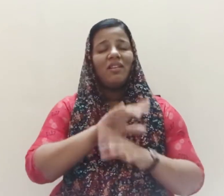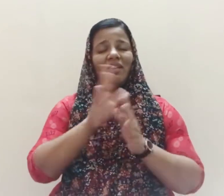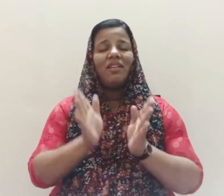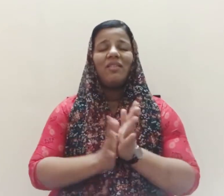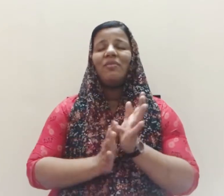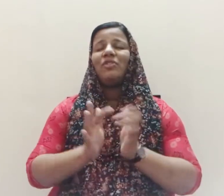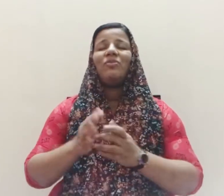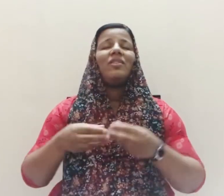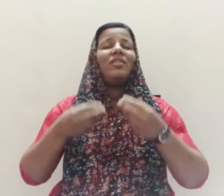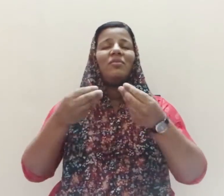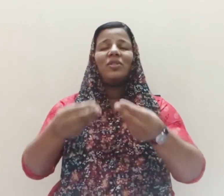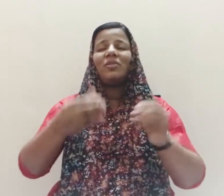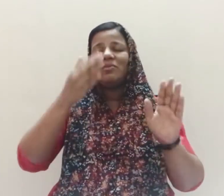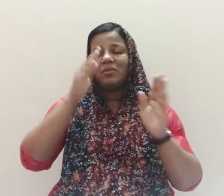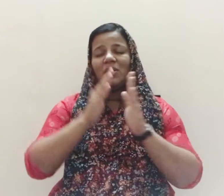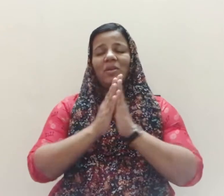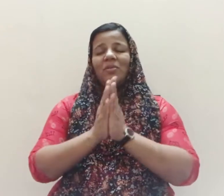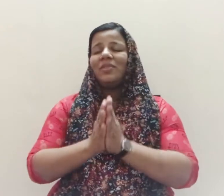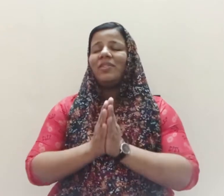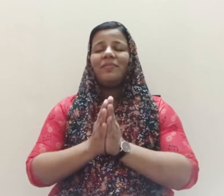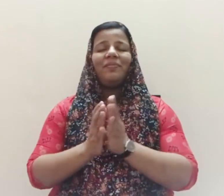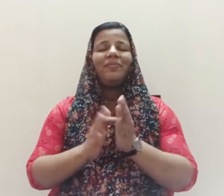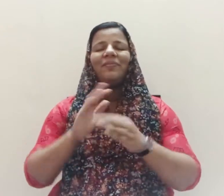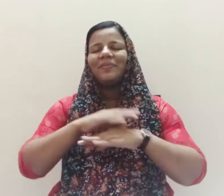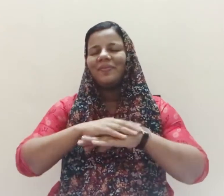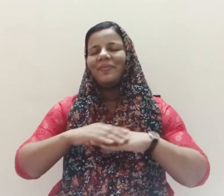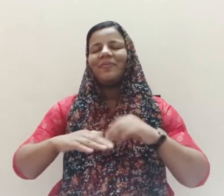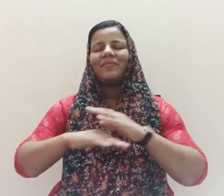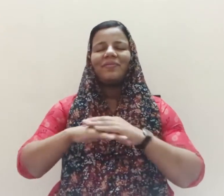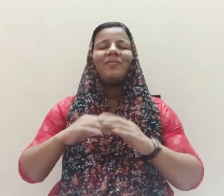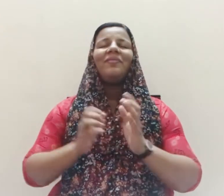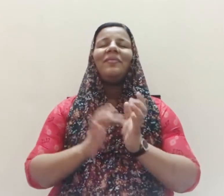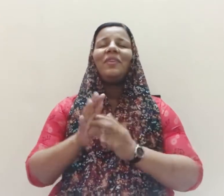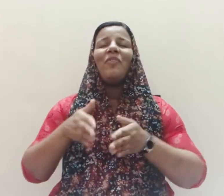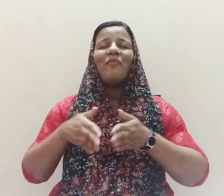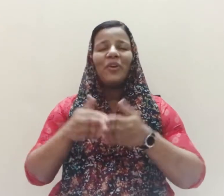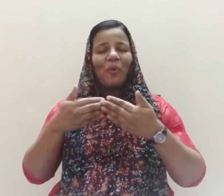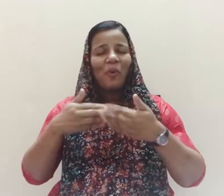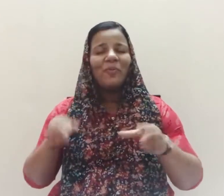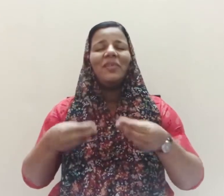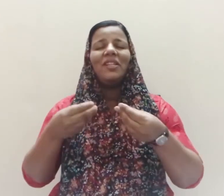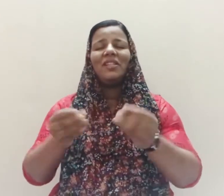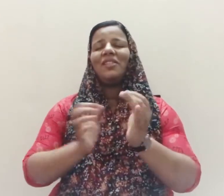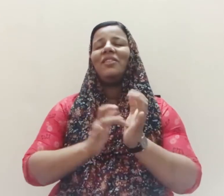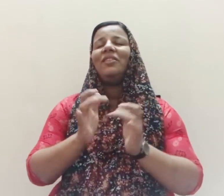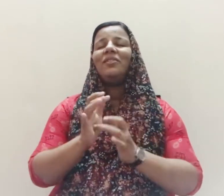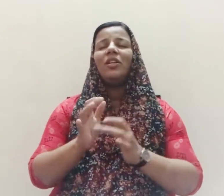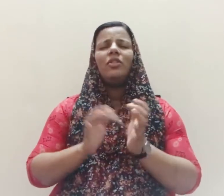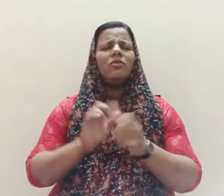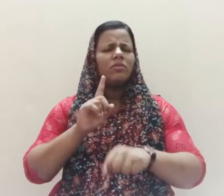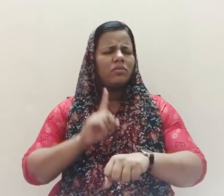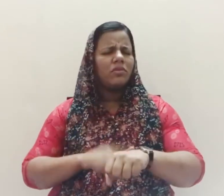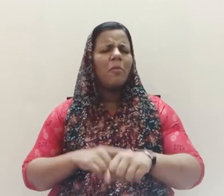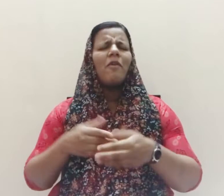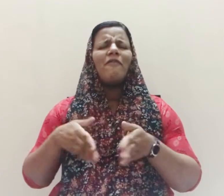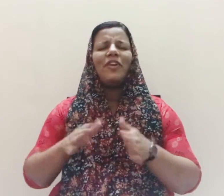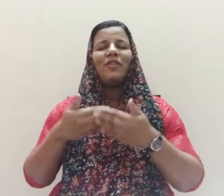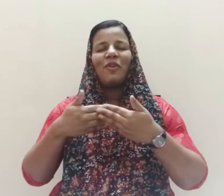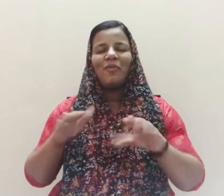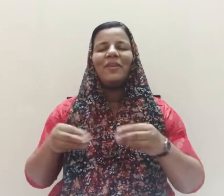കരങ്ങളിൽ തരിക കർത്താവേ. അങ്ങ് ആശ്വാസപ്രദനാകിയാൽ സ്തോത്രം. അങ്ങ് വഴി തുറക്കുന്നവനാകിയാൽ സ്തോത്രം. അങ്ങ് തക്ക സമയത്ത് വാതിലുകളെ തുറക്കുവാൻ